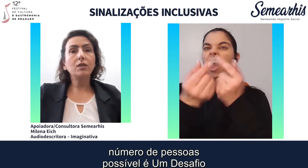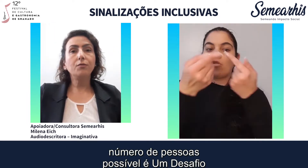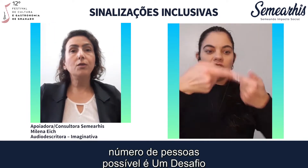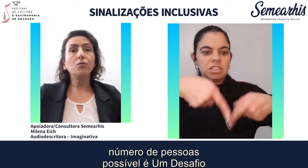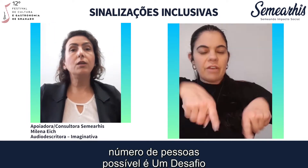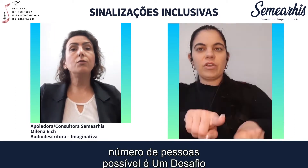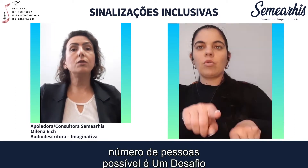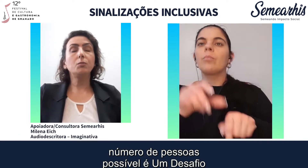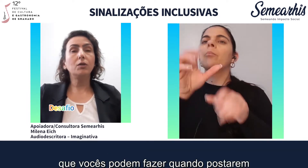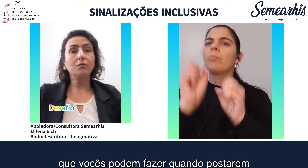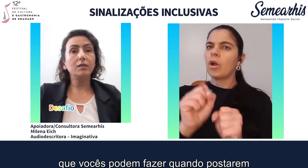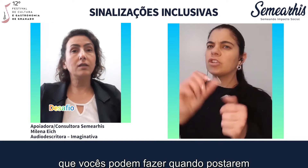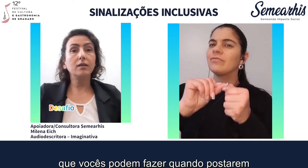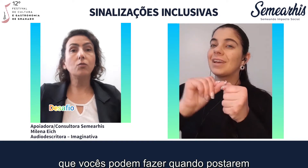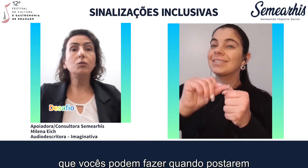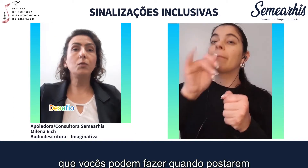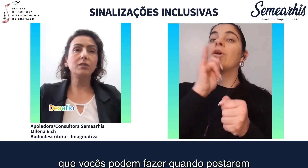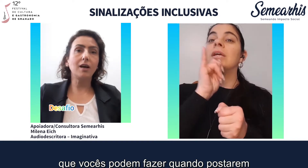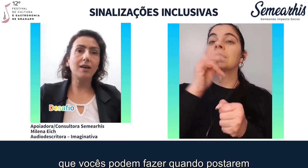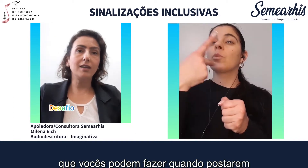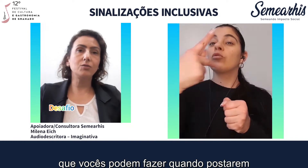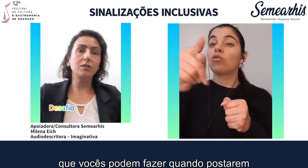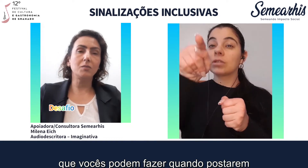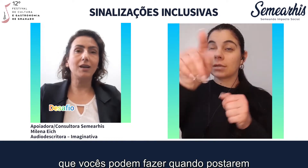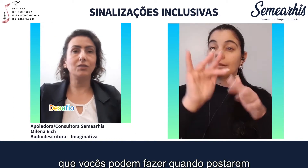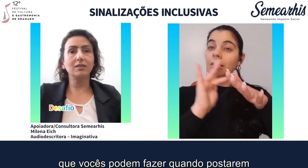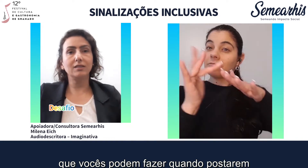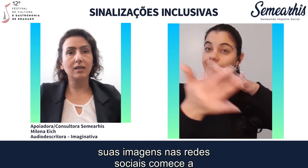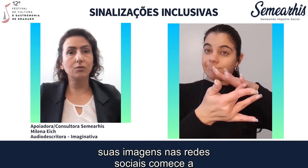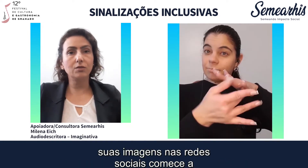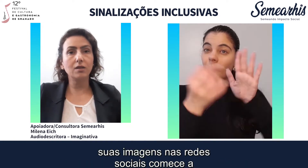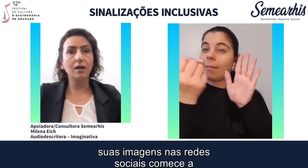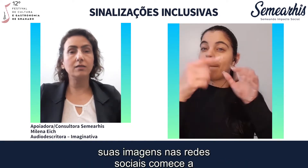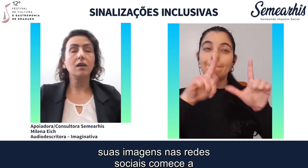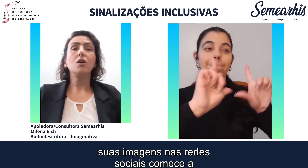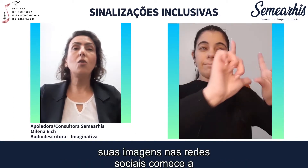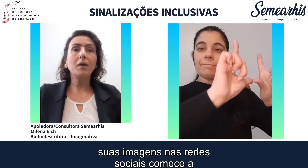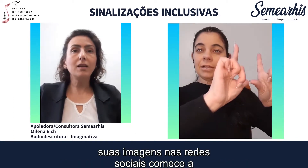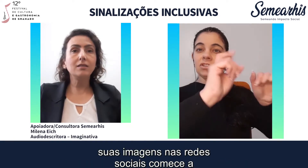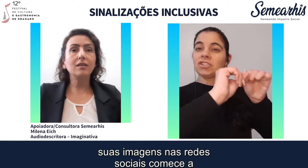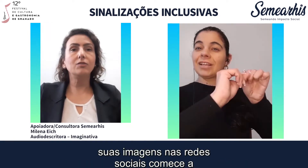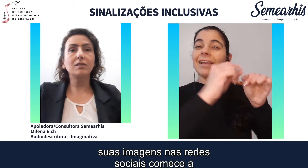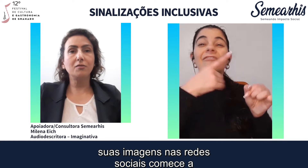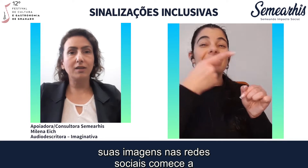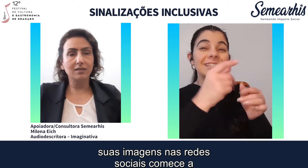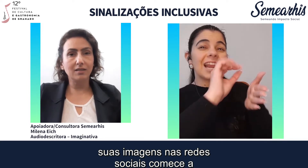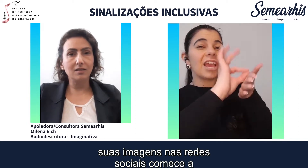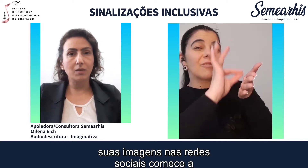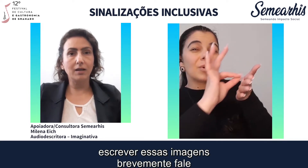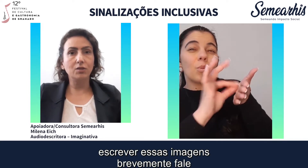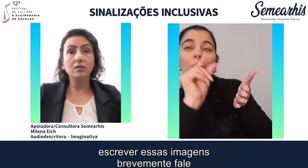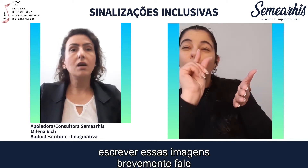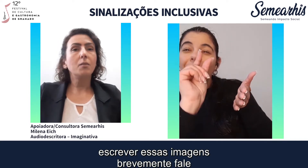um desafio que vocês podem fazer quando postarem suas imagens nas redes sociais. Comece a descrever